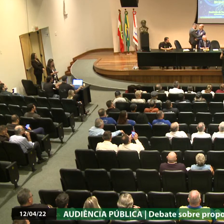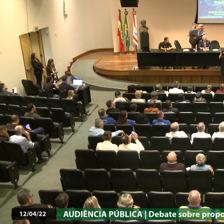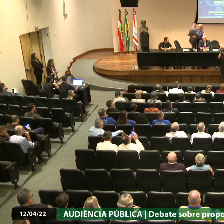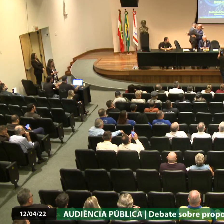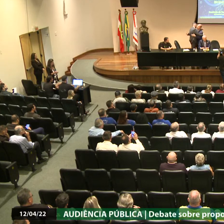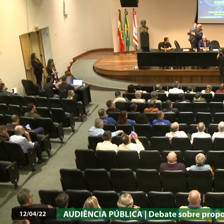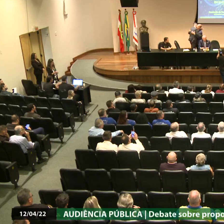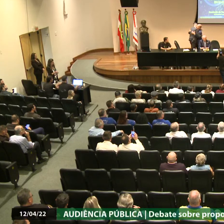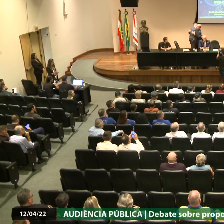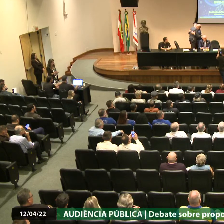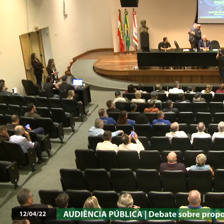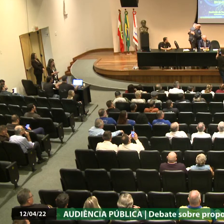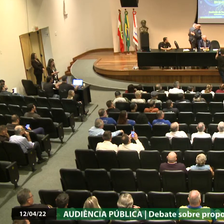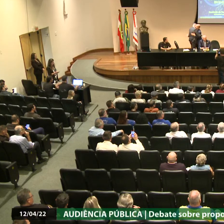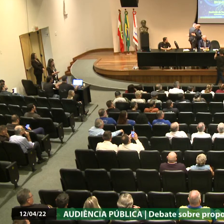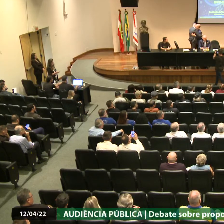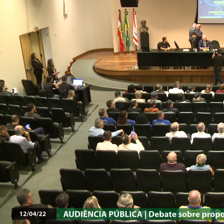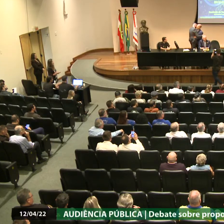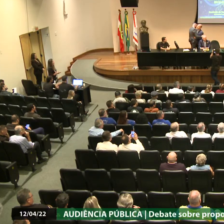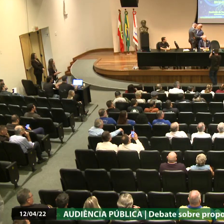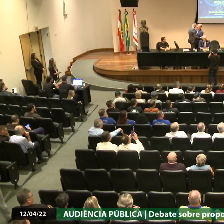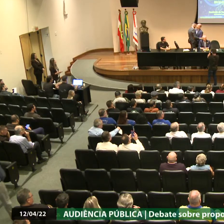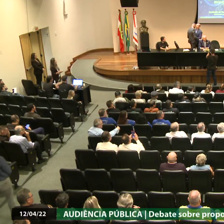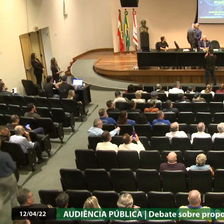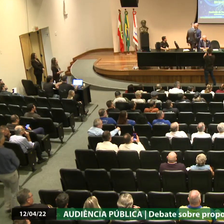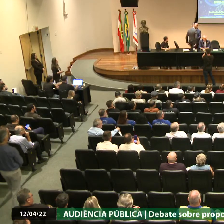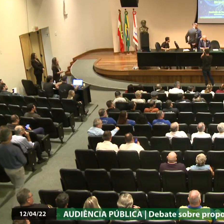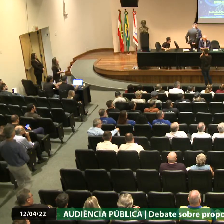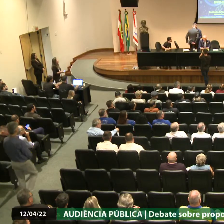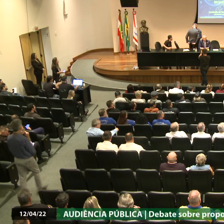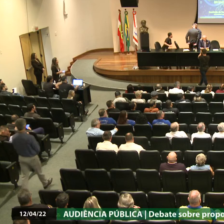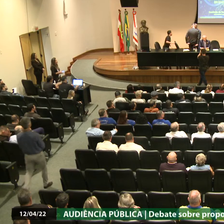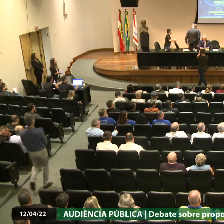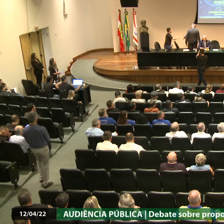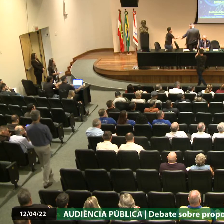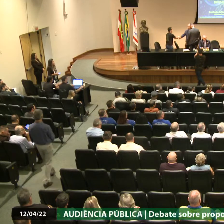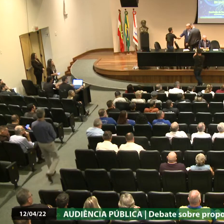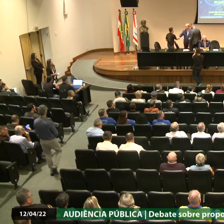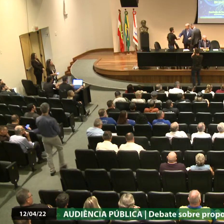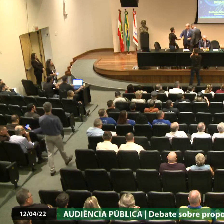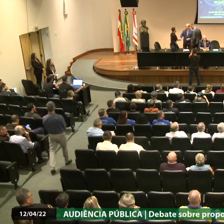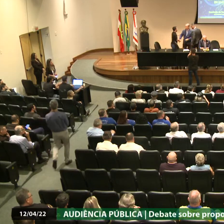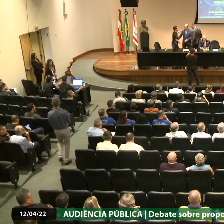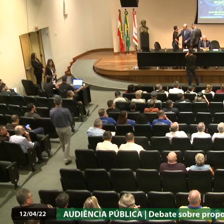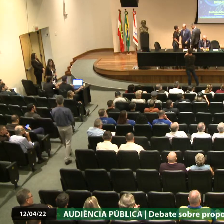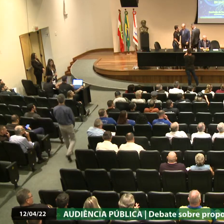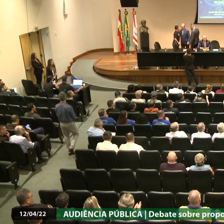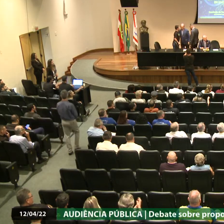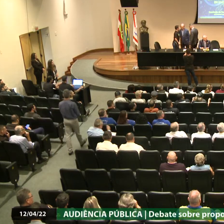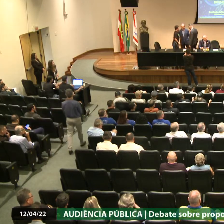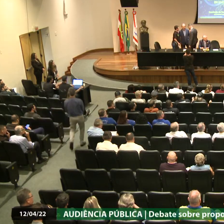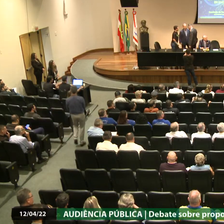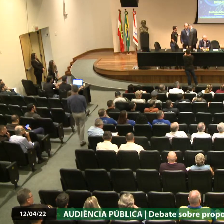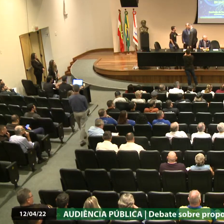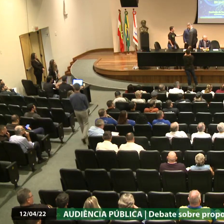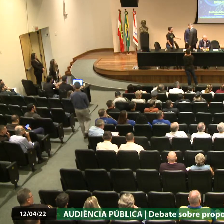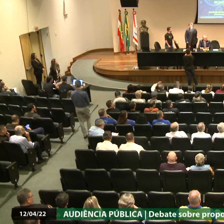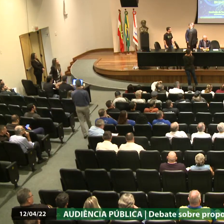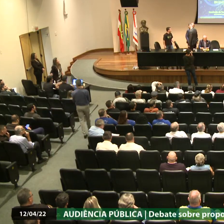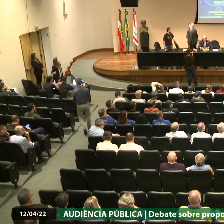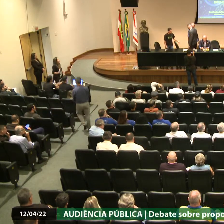o jogo assumir as vezes aqui do mestre de cerimônias e gostaria de passar a palavra